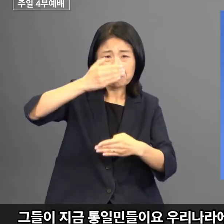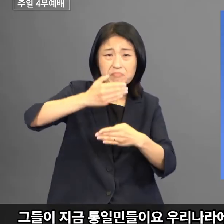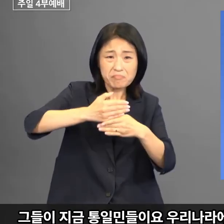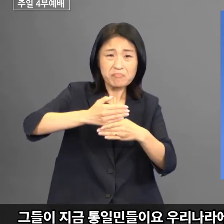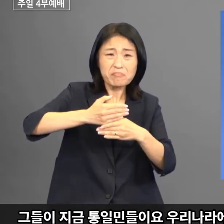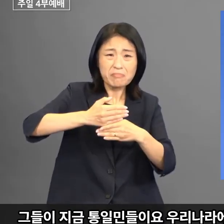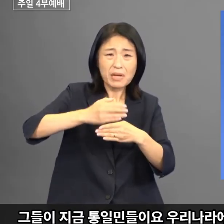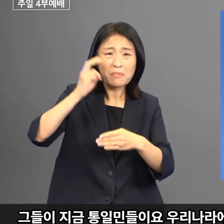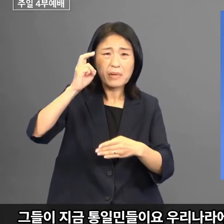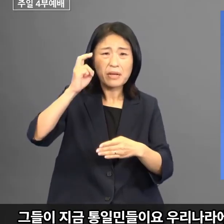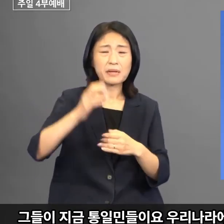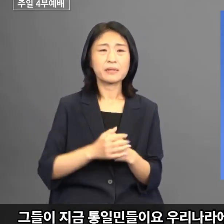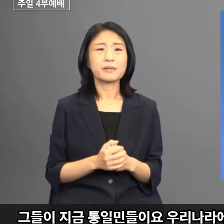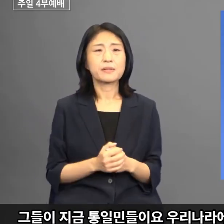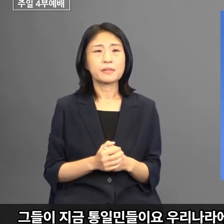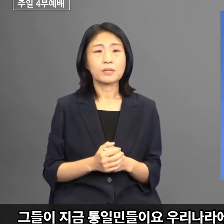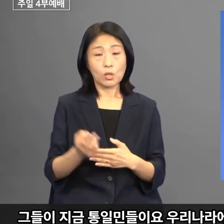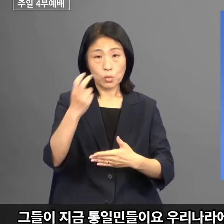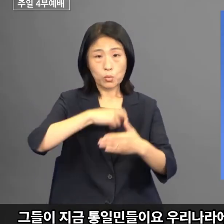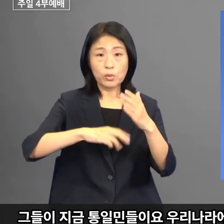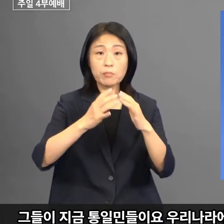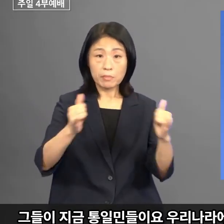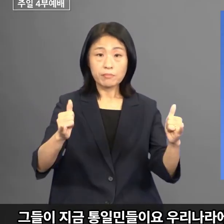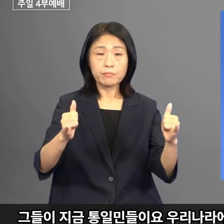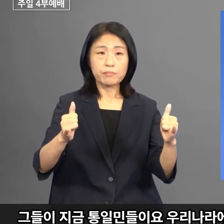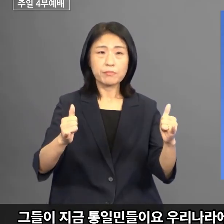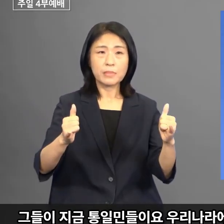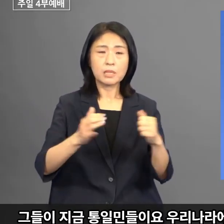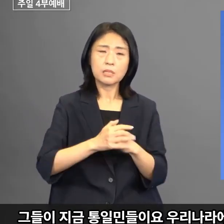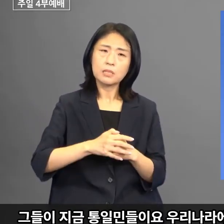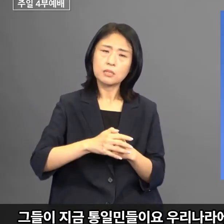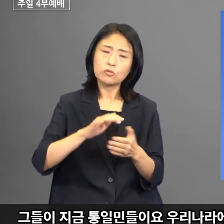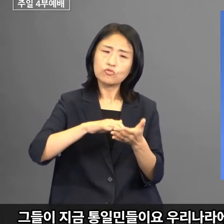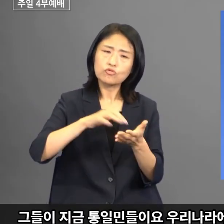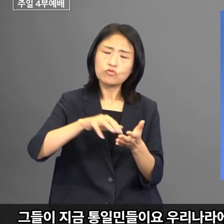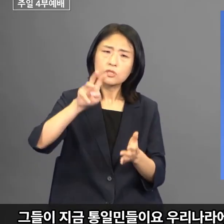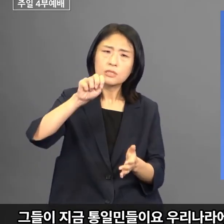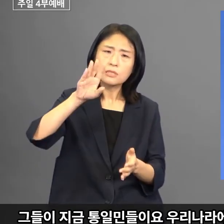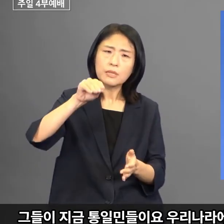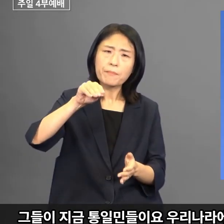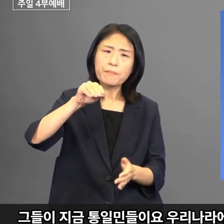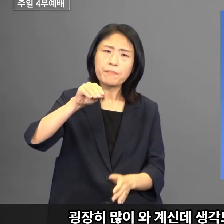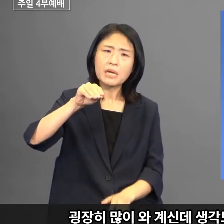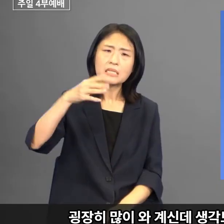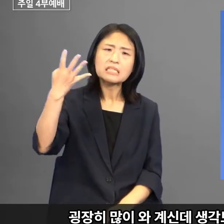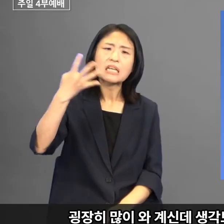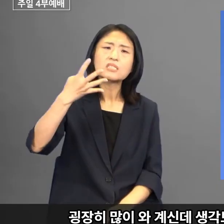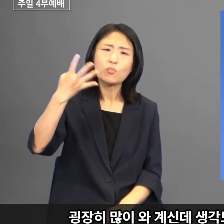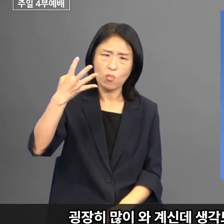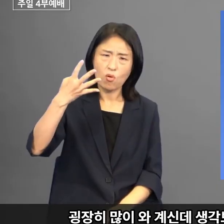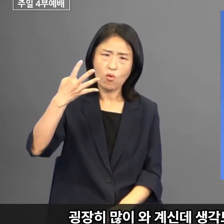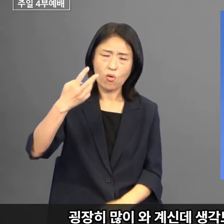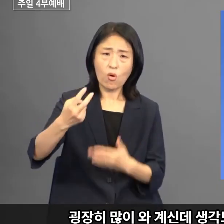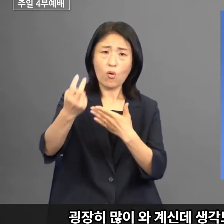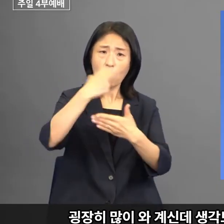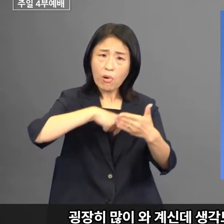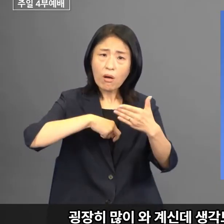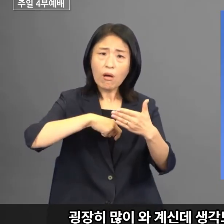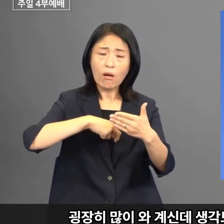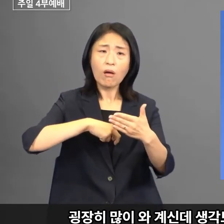자, 그들이 지금 통일민들이요, 우리나라에 3만 4천여 명 정도 와 계신다고 합니다. 굉장히 많이 와